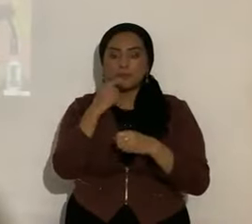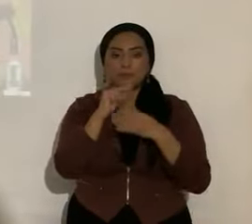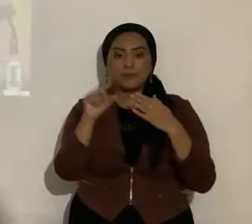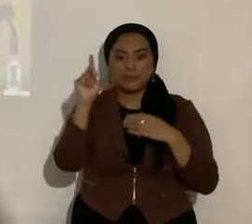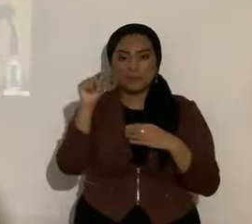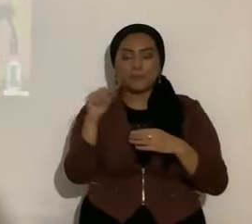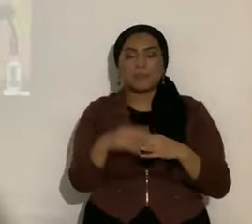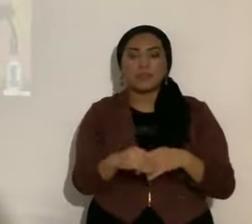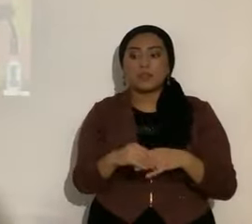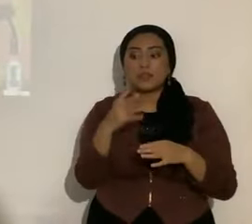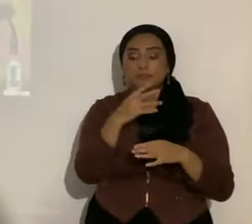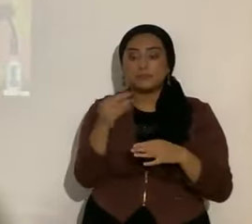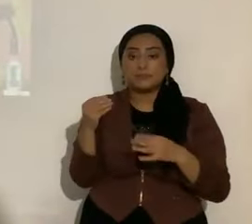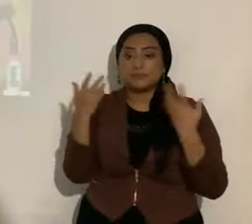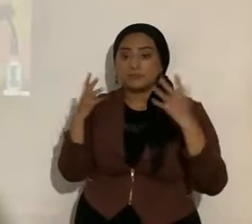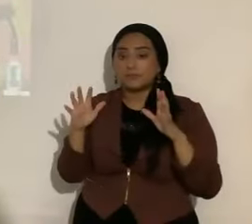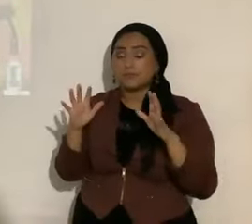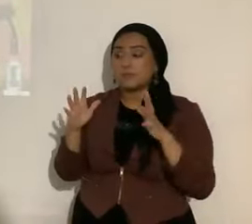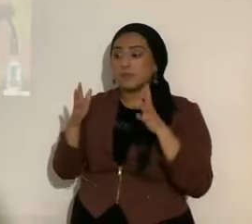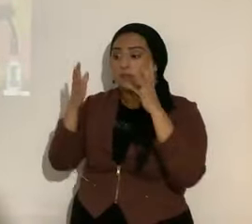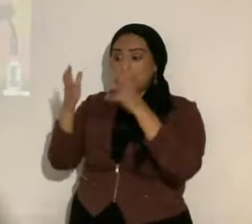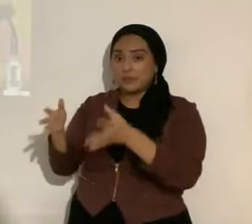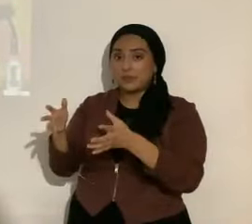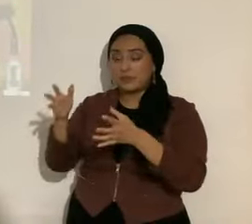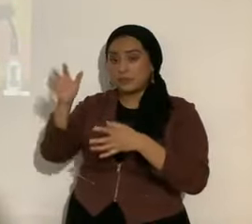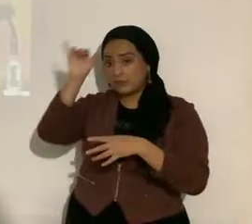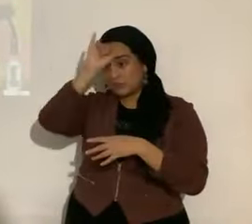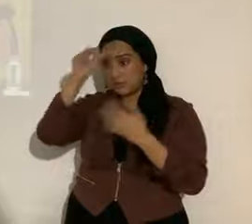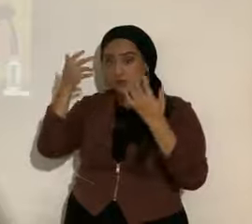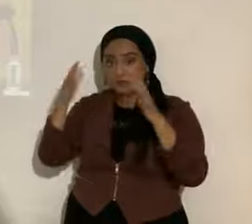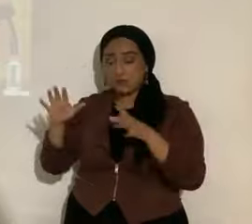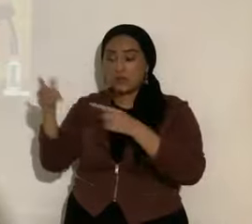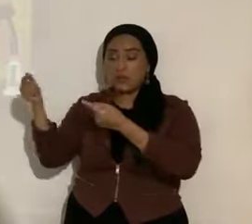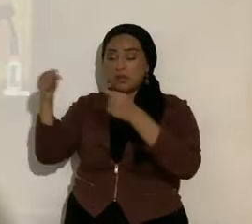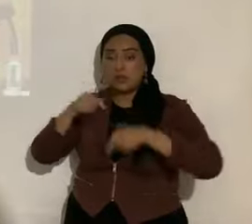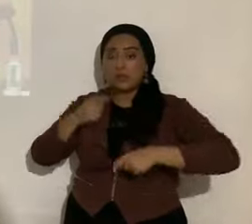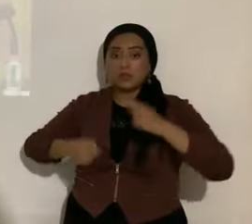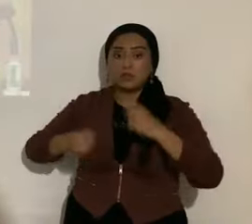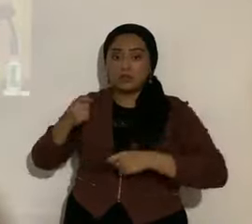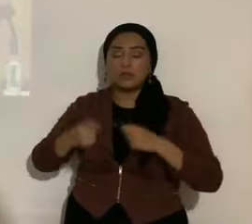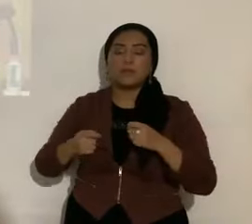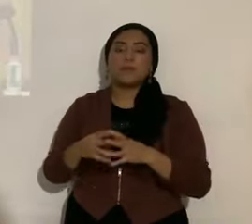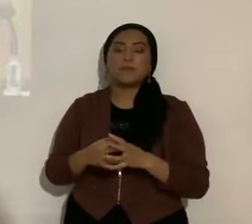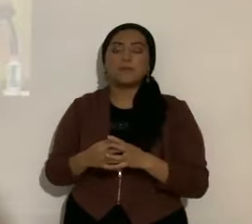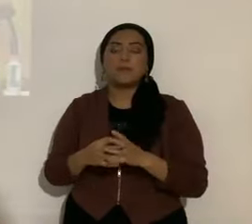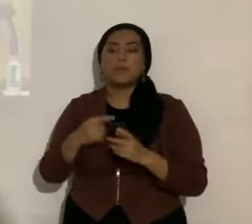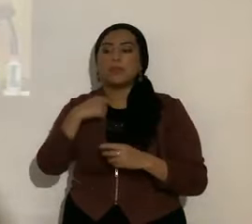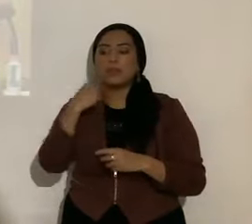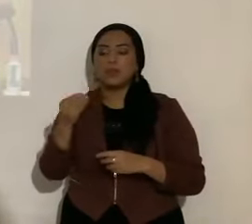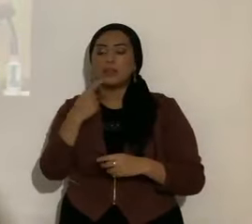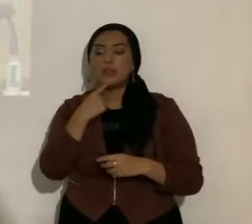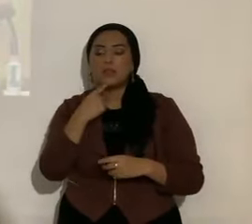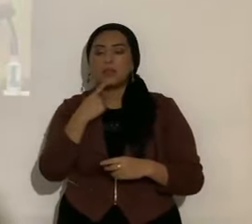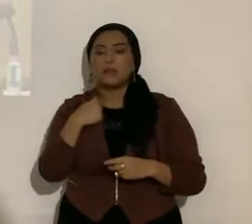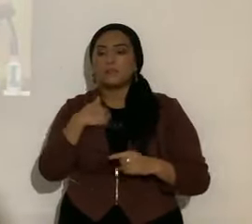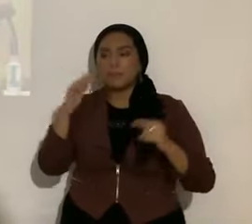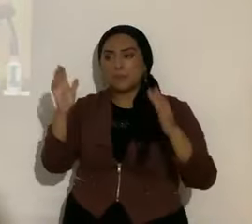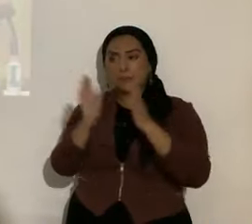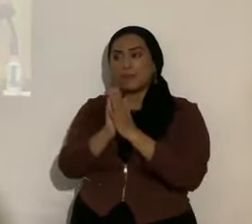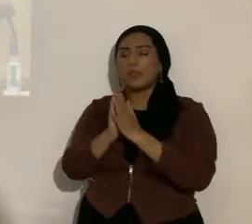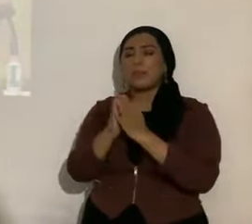20. Entonces, dejando él los bueyes, vino corriendo en pos de Elías y dijo: te ruego